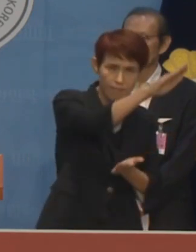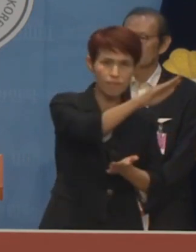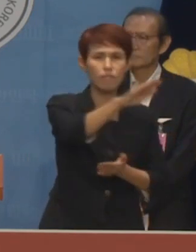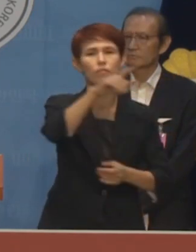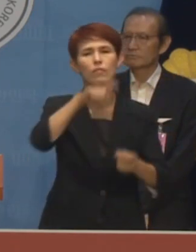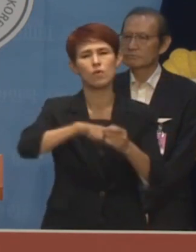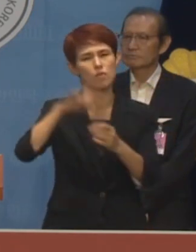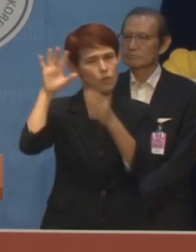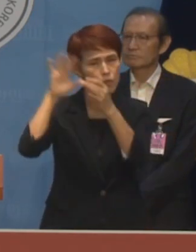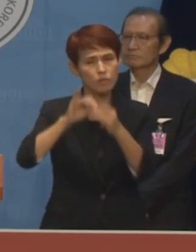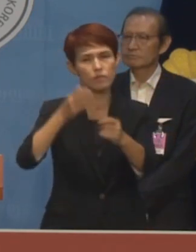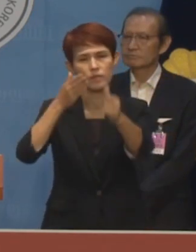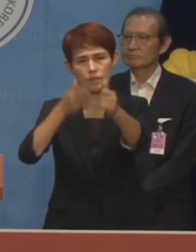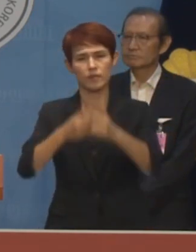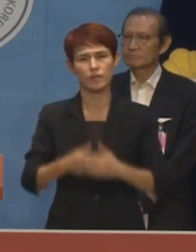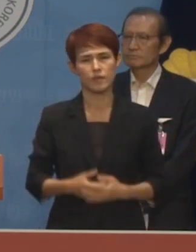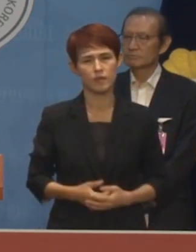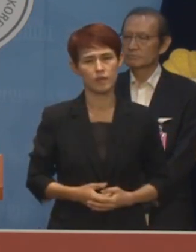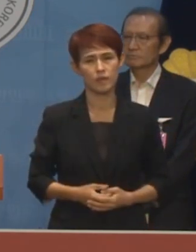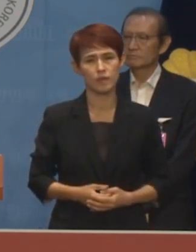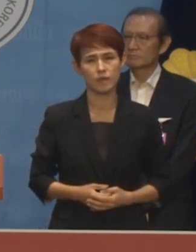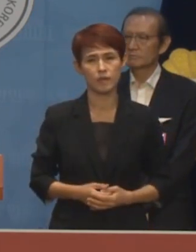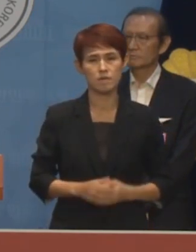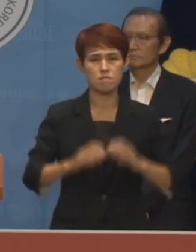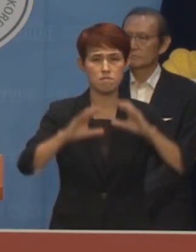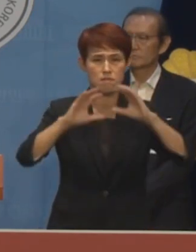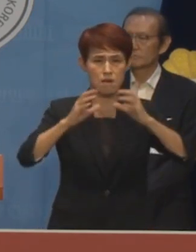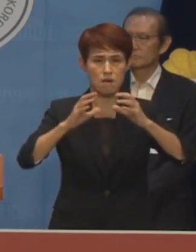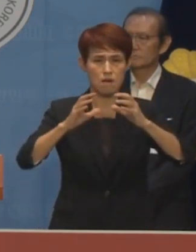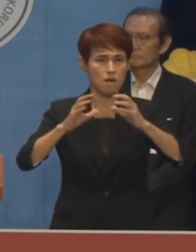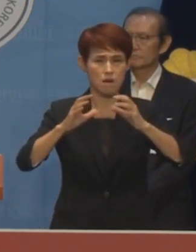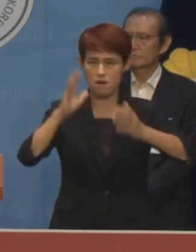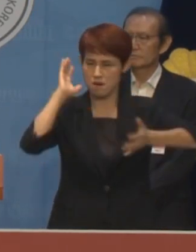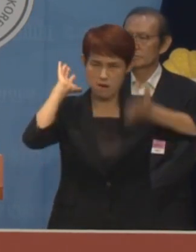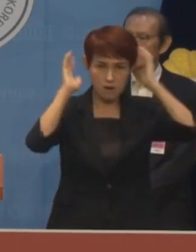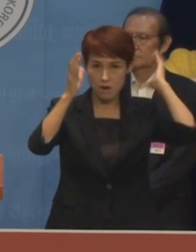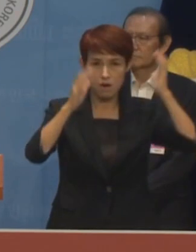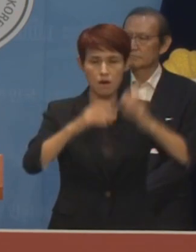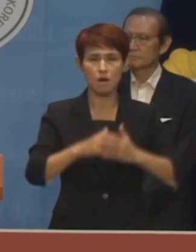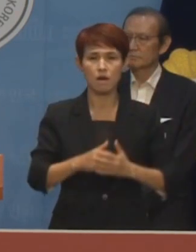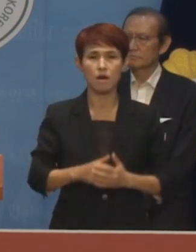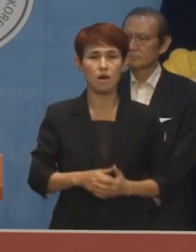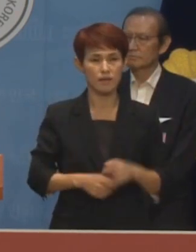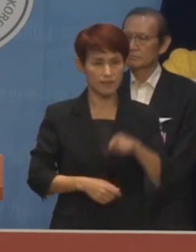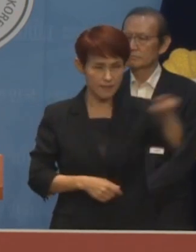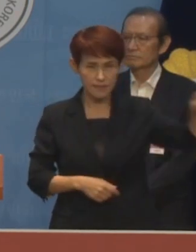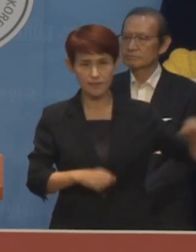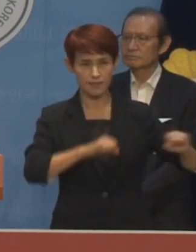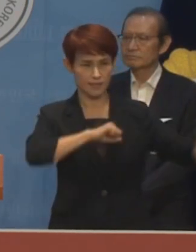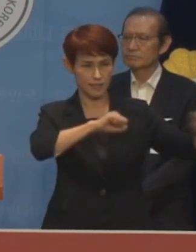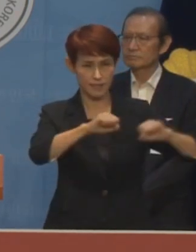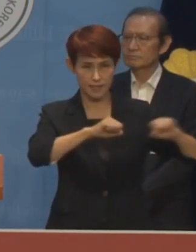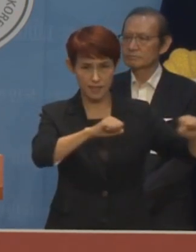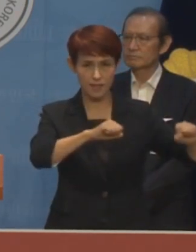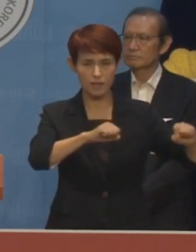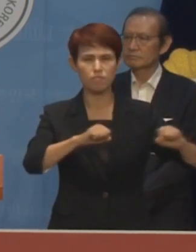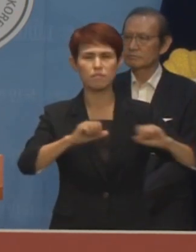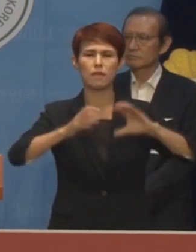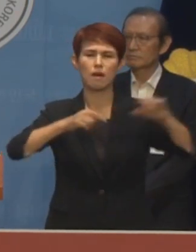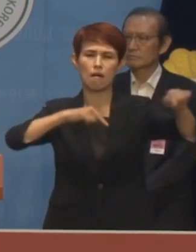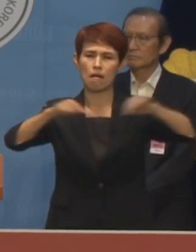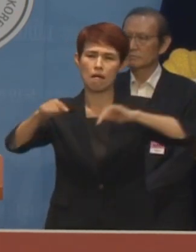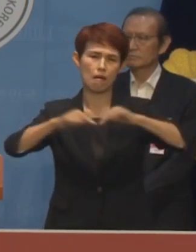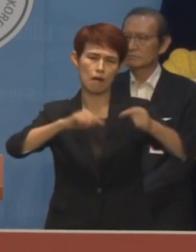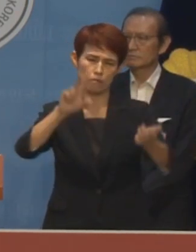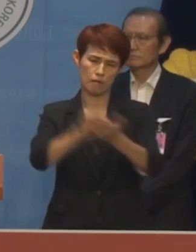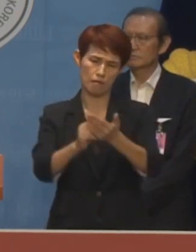동의와 협조를 구하는 바입니다. 국권을 흔들고 국맥을 단절시키려는 저들의 획책에 국정은